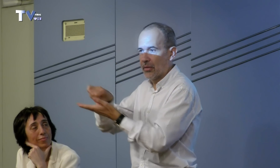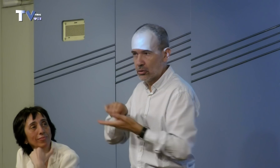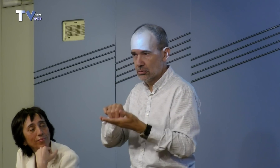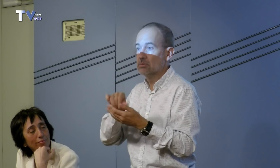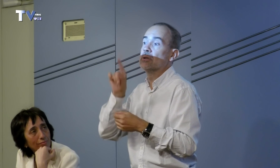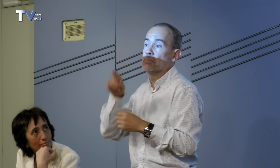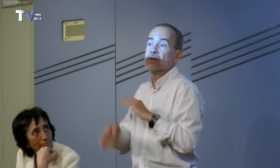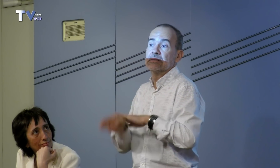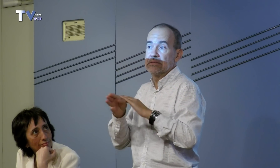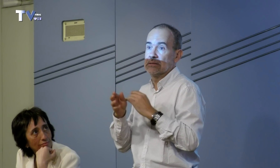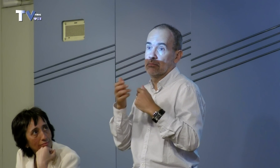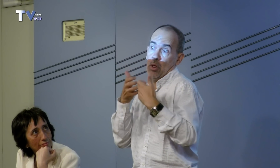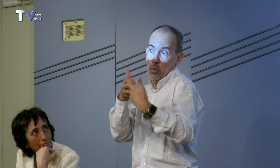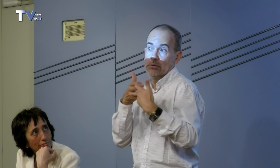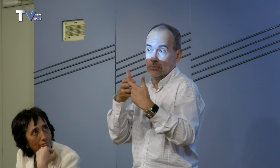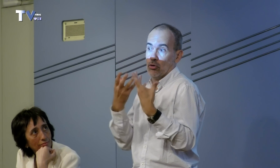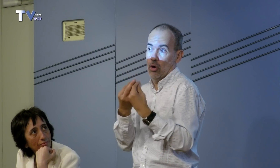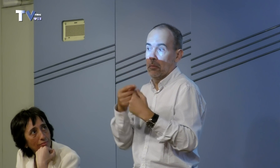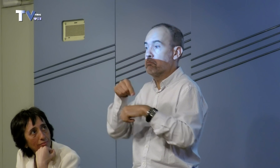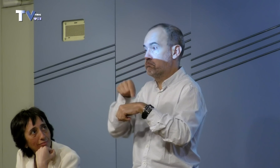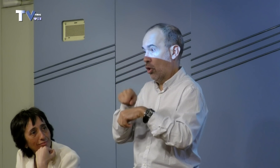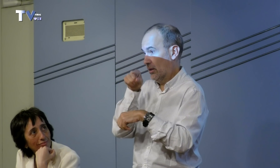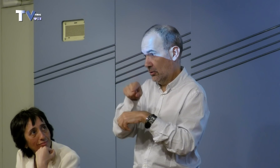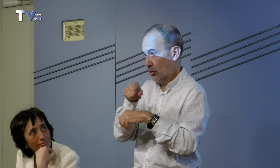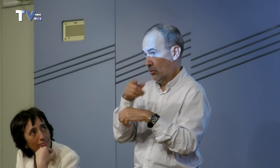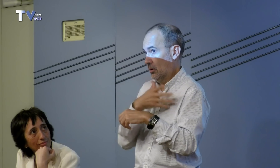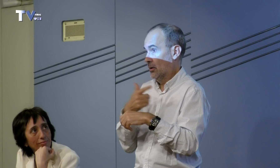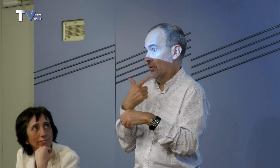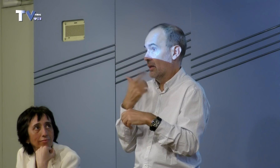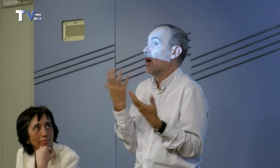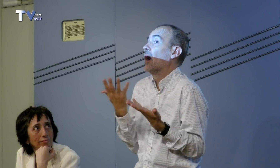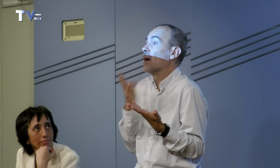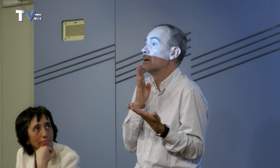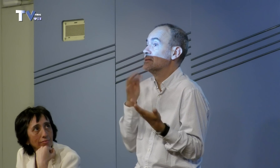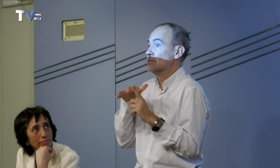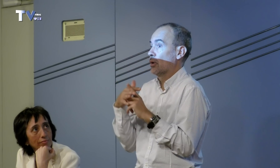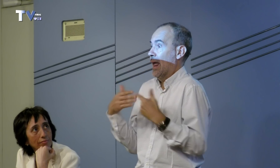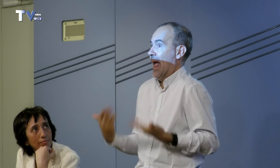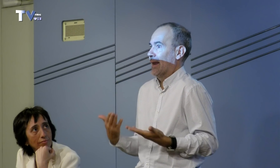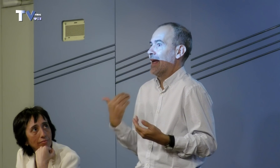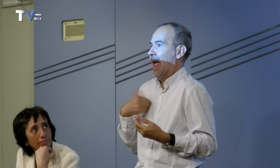nostre col·lectiu, de les persones sordes, pel dret com a qualsevol altre ciutadà. Gràcies a les